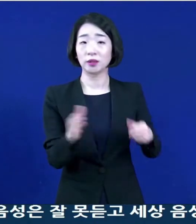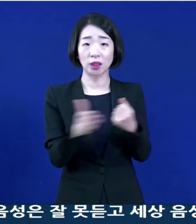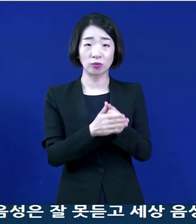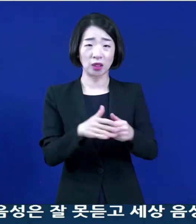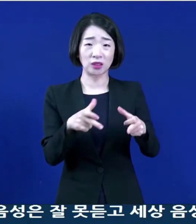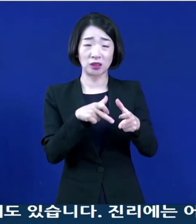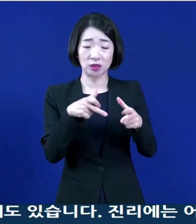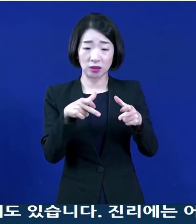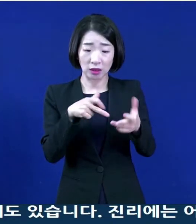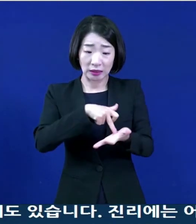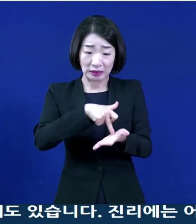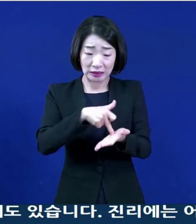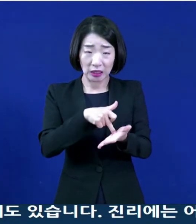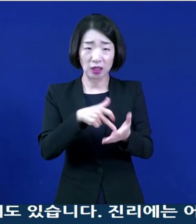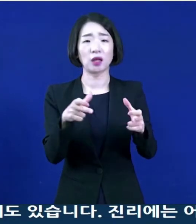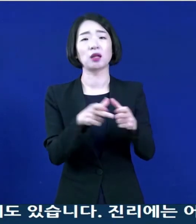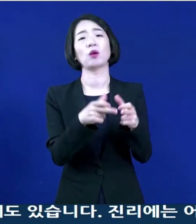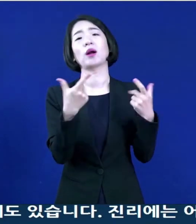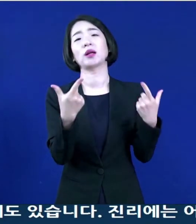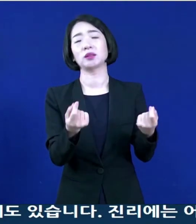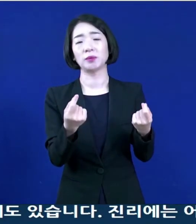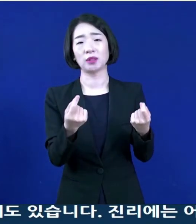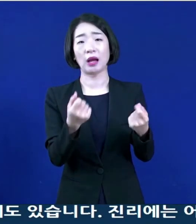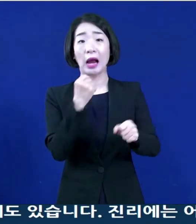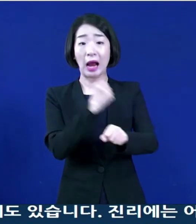지체장애다라고 지적해 볼 수 있겠습니다.